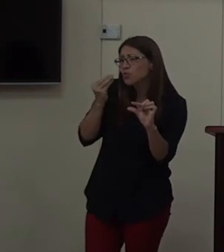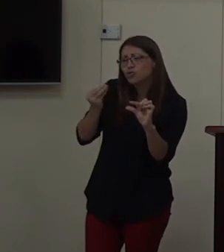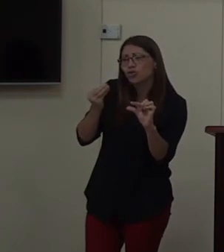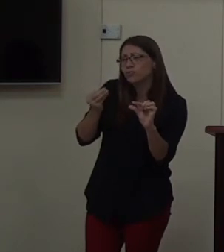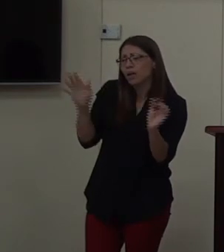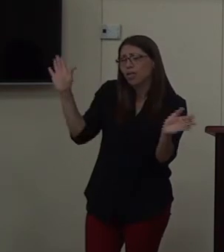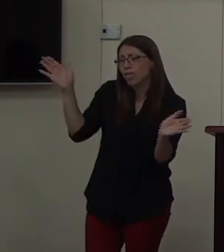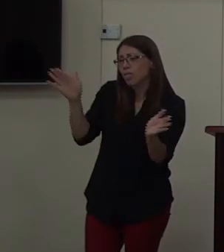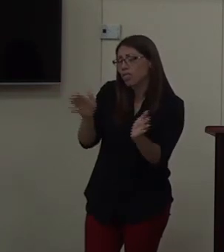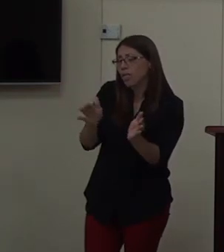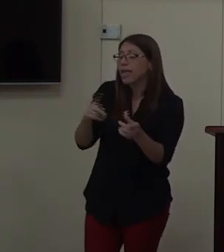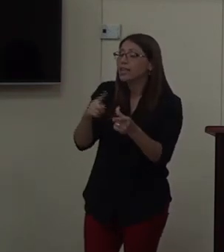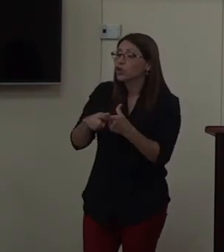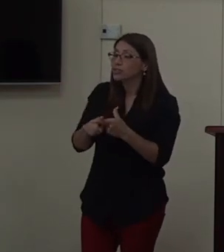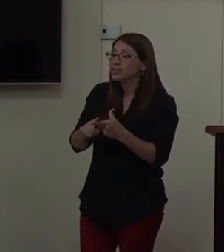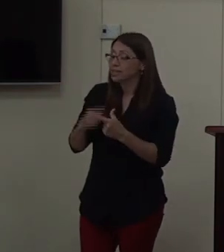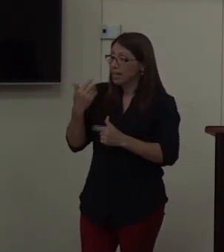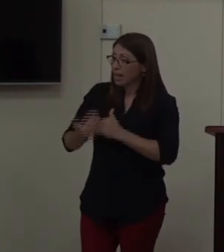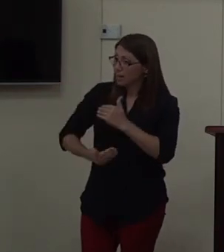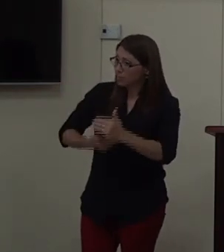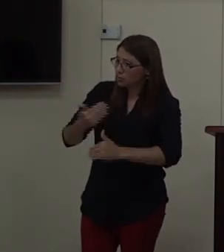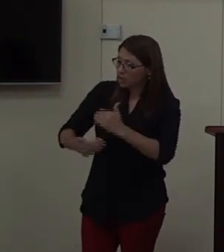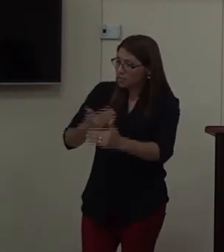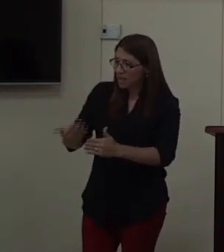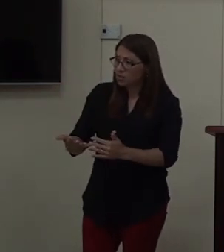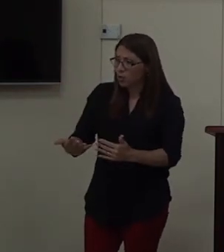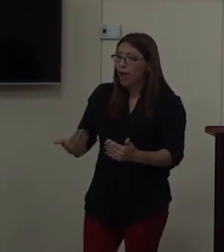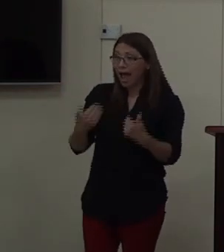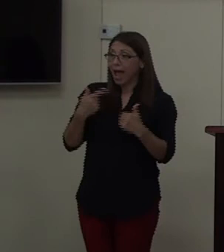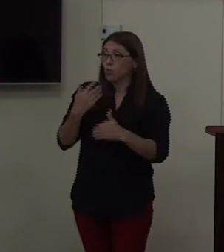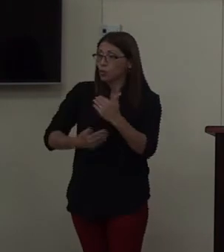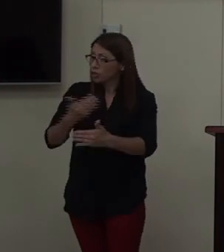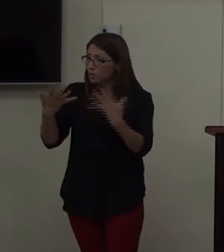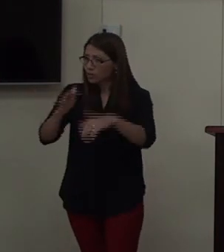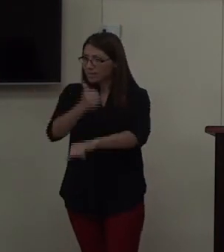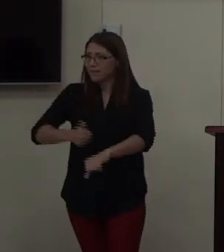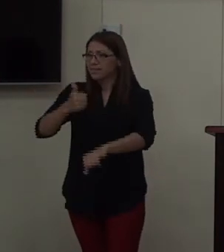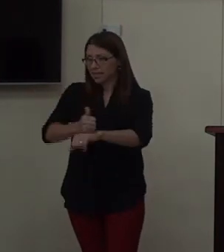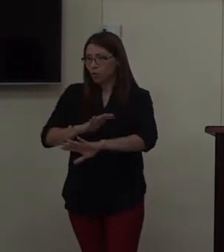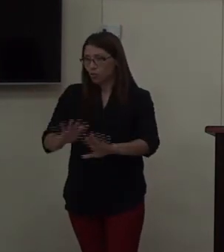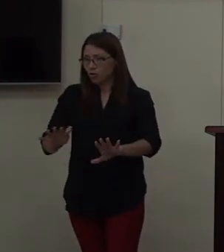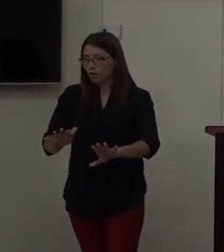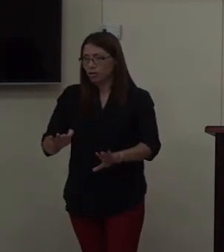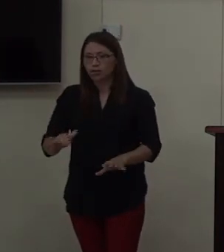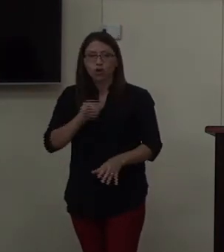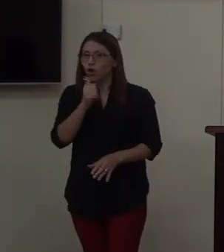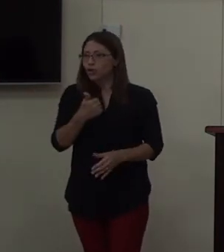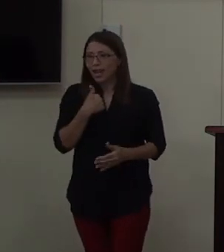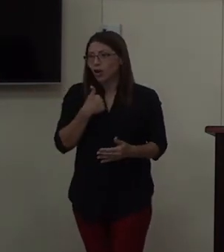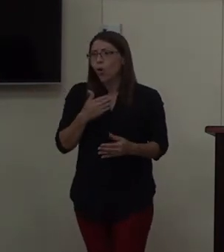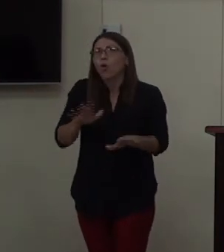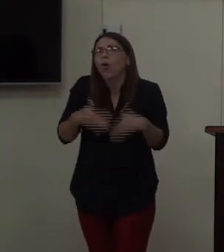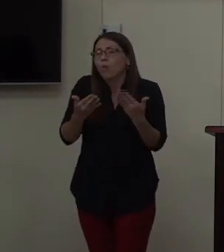del léxico. Entonces, el procedimiento, y aquí hay todo un procedimiento ya establecido, por lo que preguntaba, ¿verdad? No tengo el procedimiento de